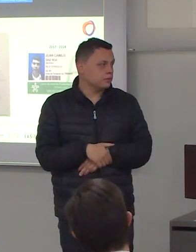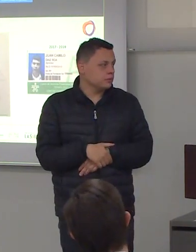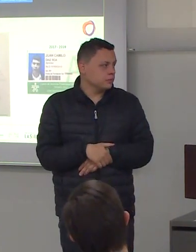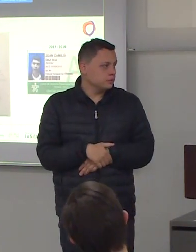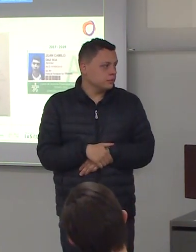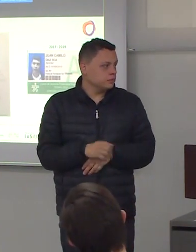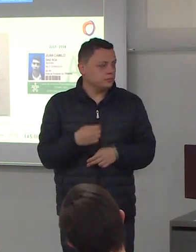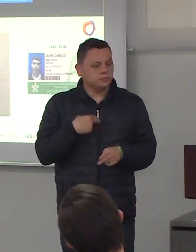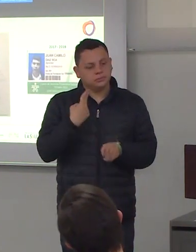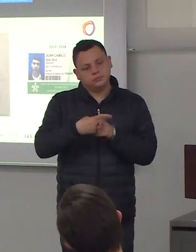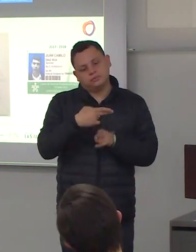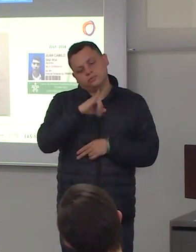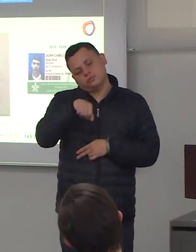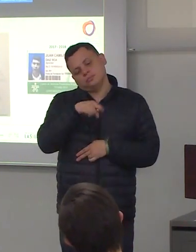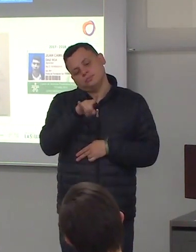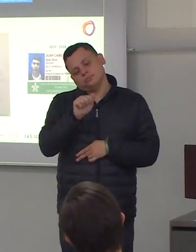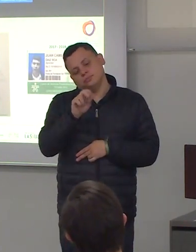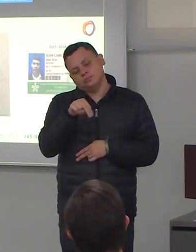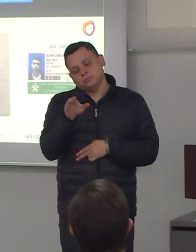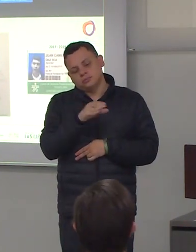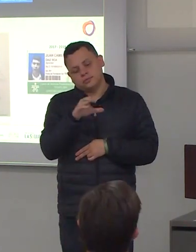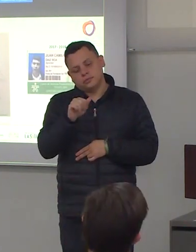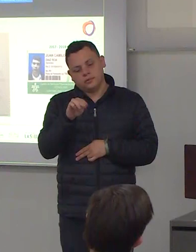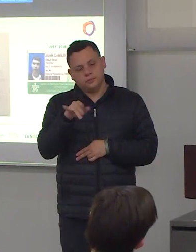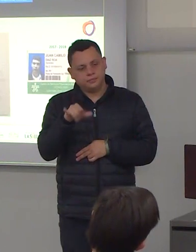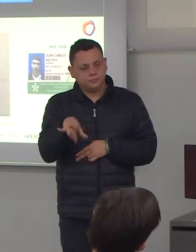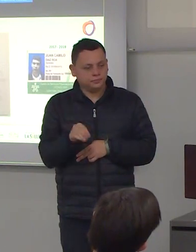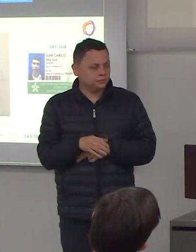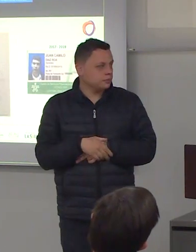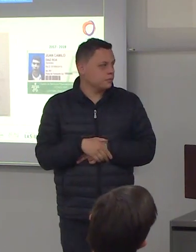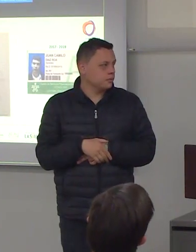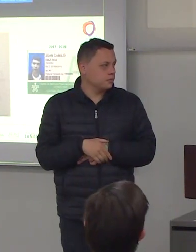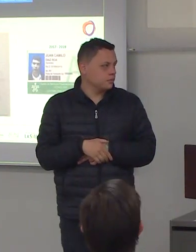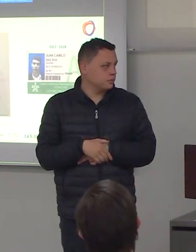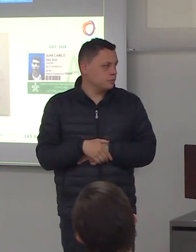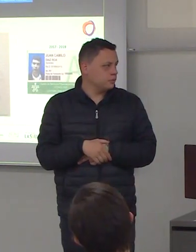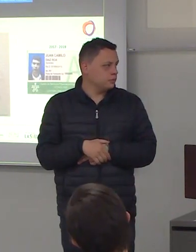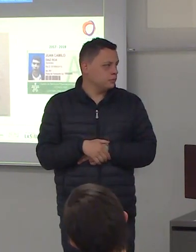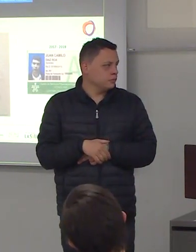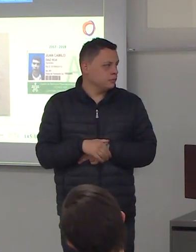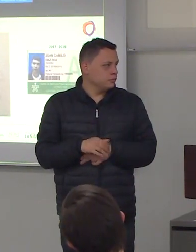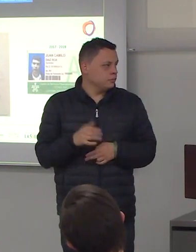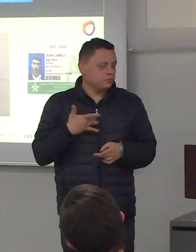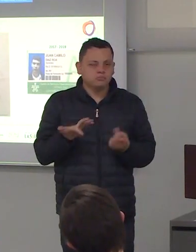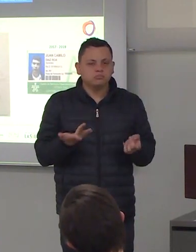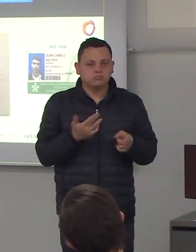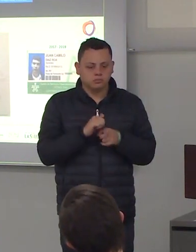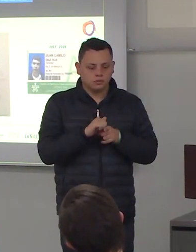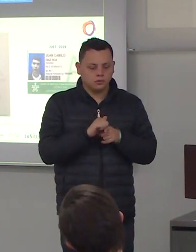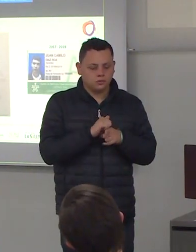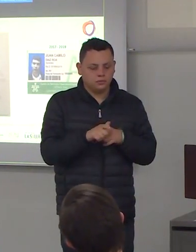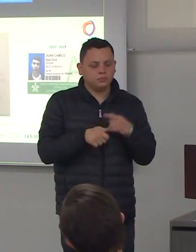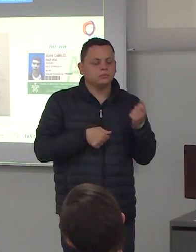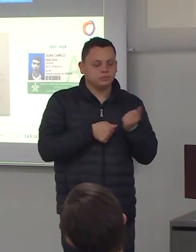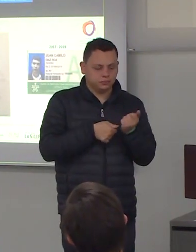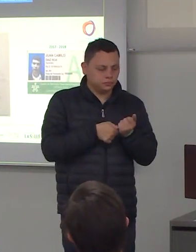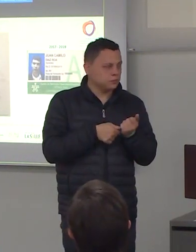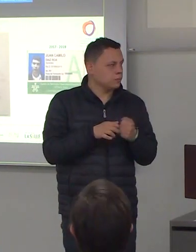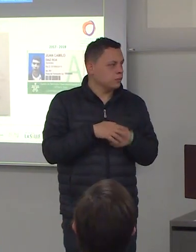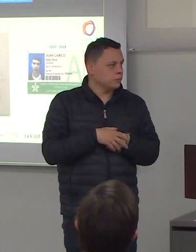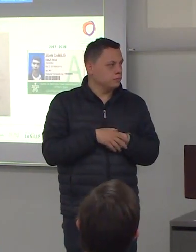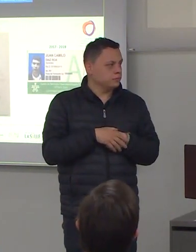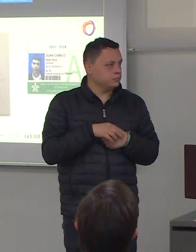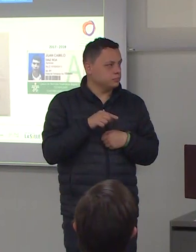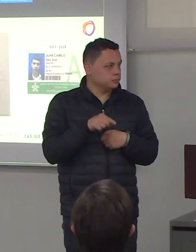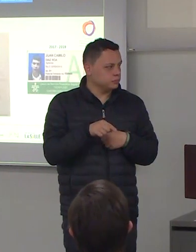Mi nombre es Juan Camilo. Yo llegué haciendo las prácticas del auxiliar y el